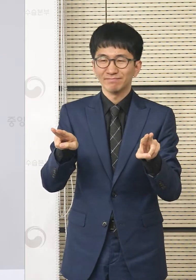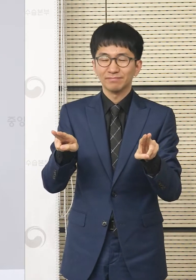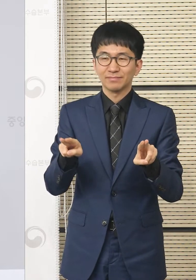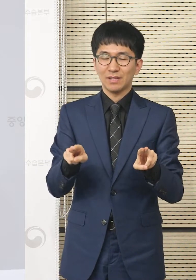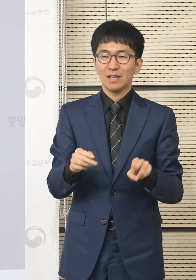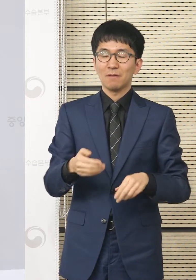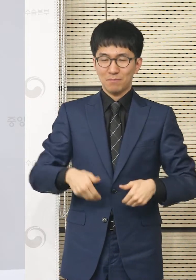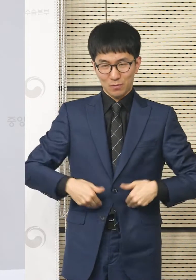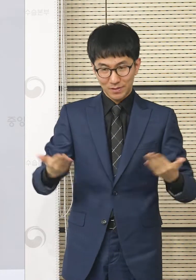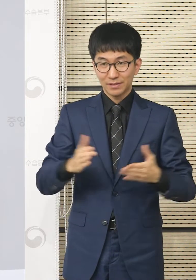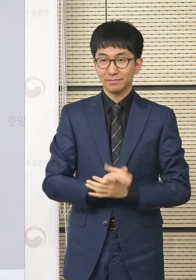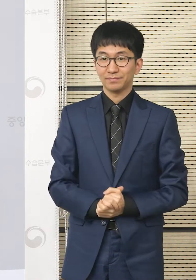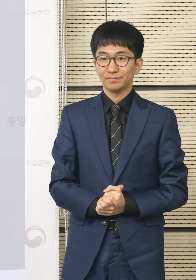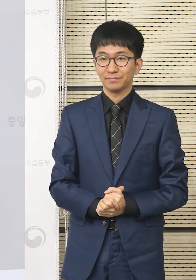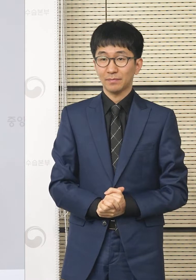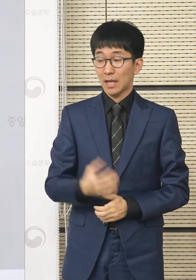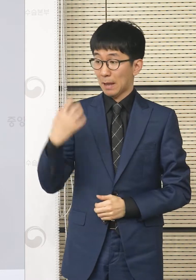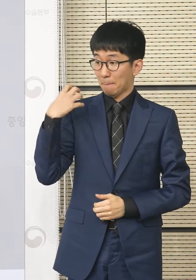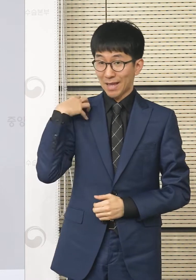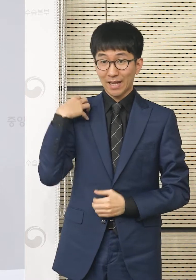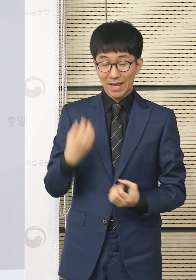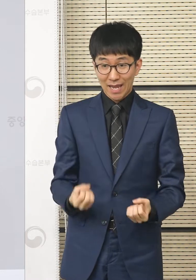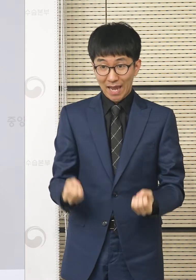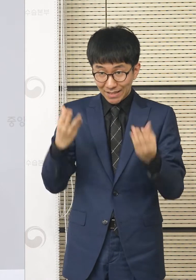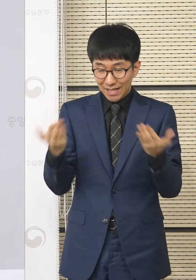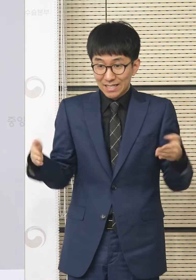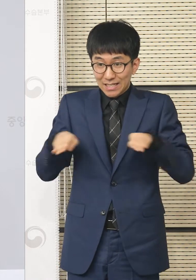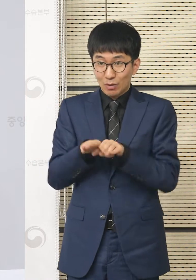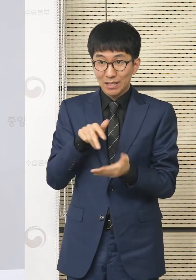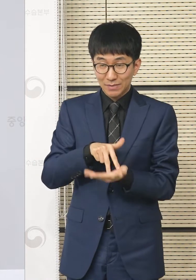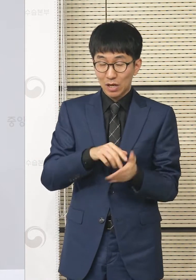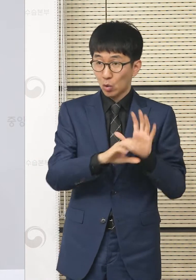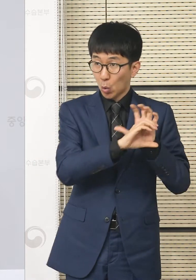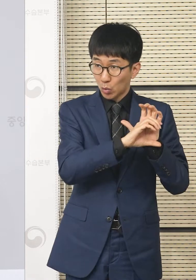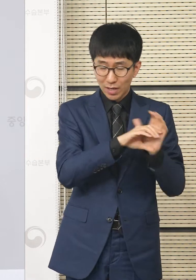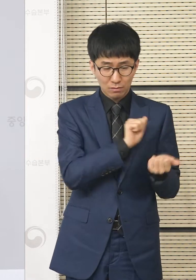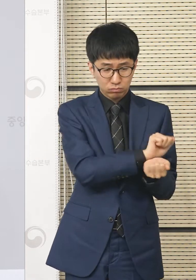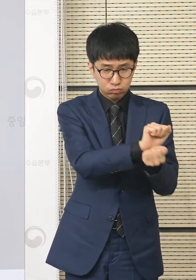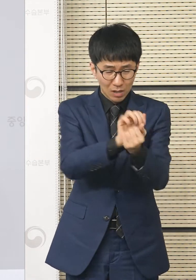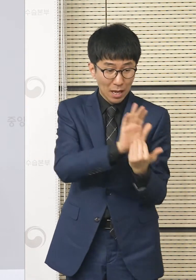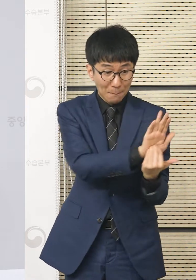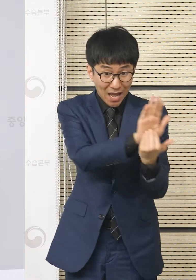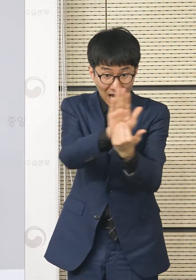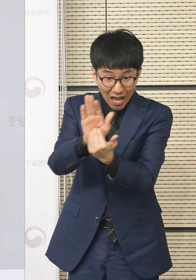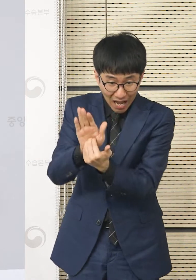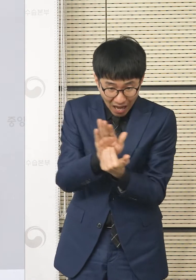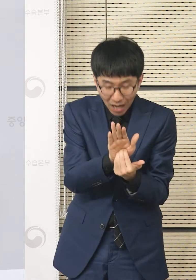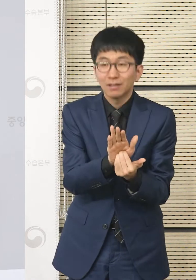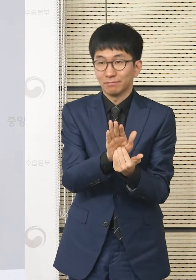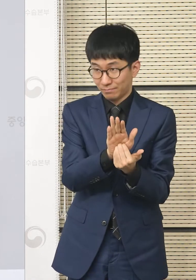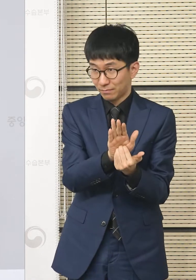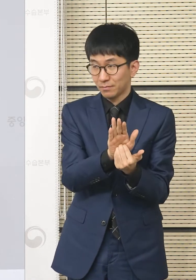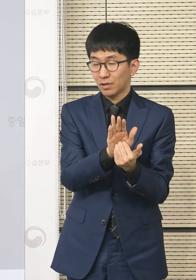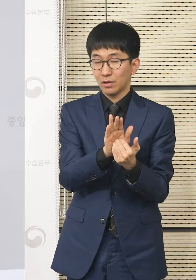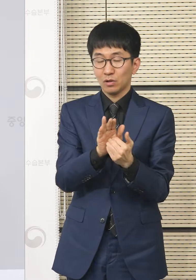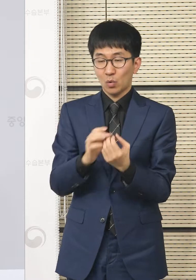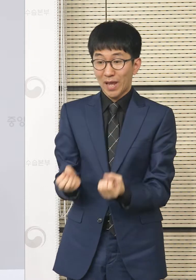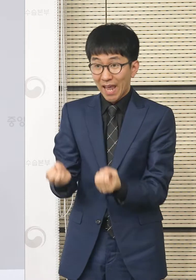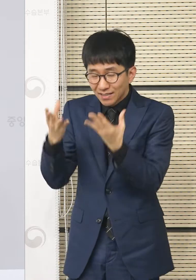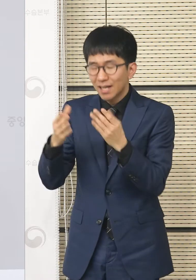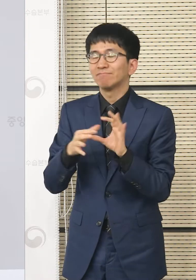있습니다. 행사를 주최하는 기관은 코로나19 예방을 위한 방역 조치를 충분히